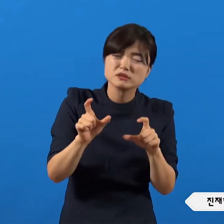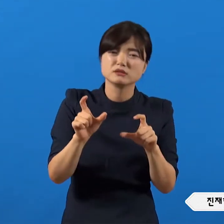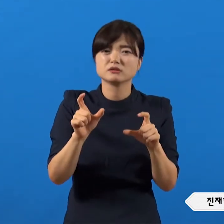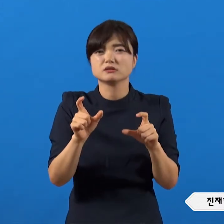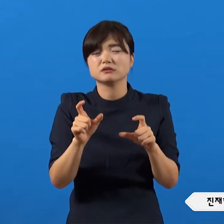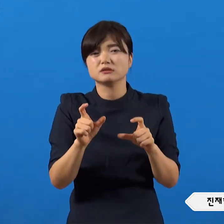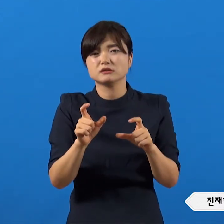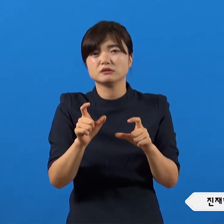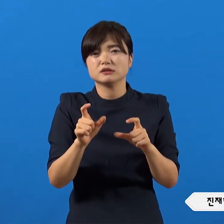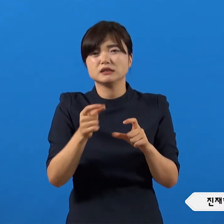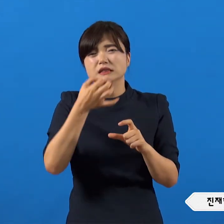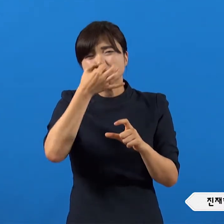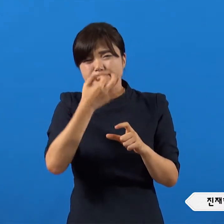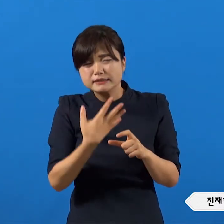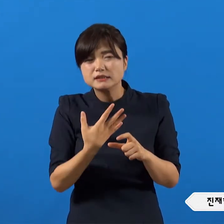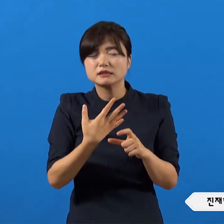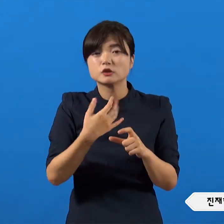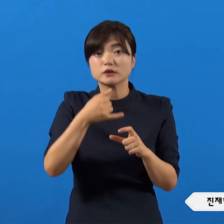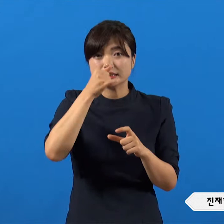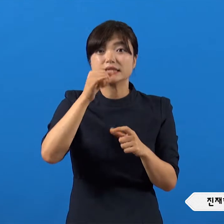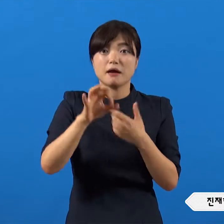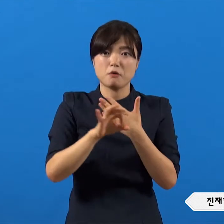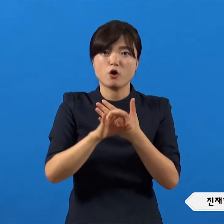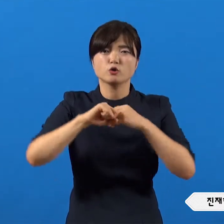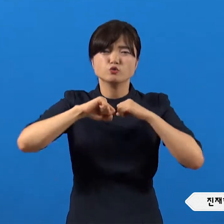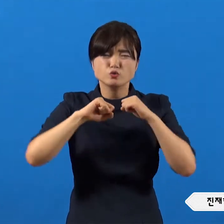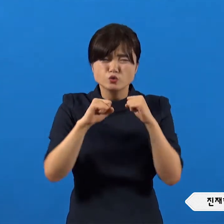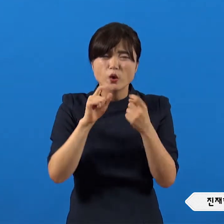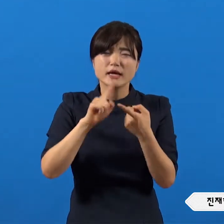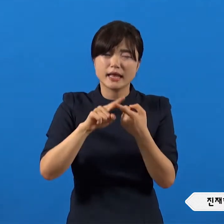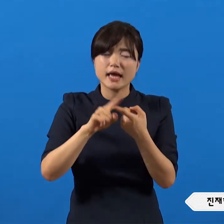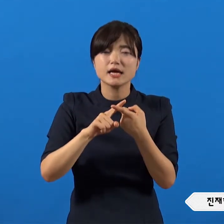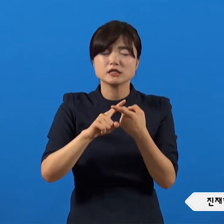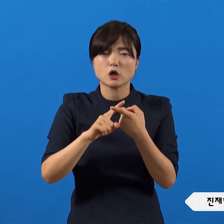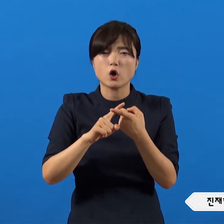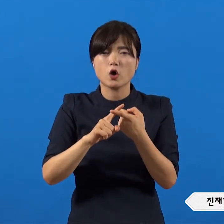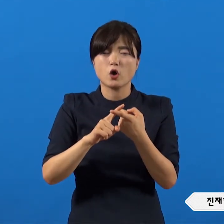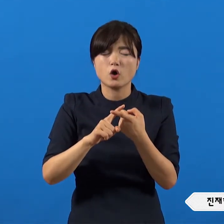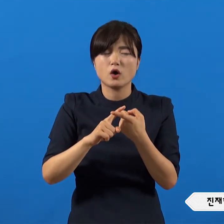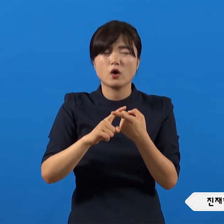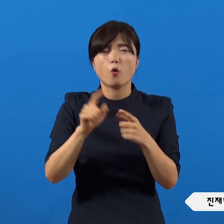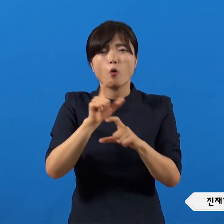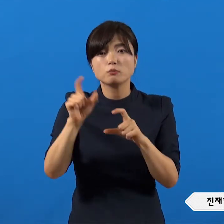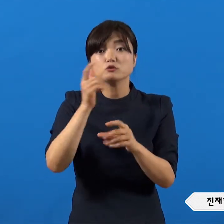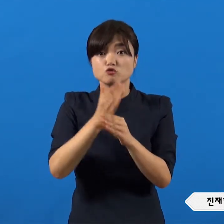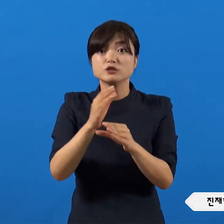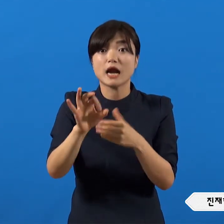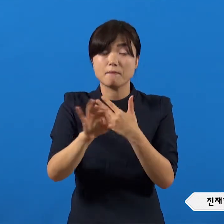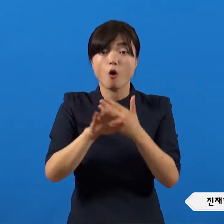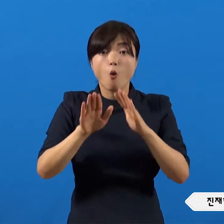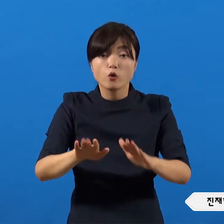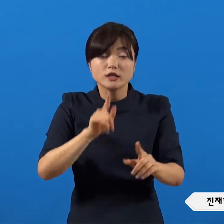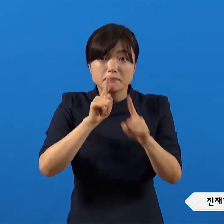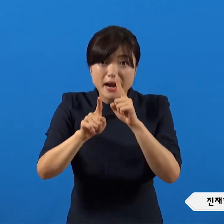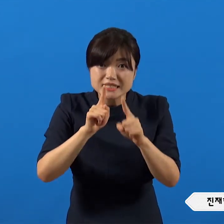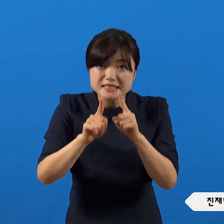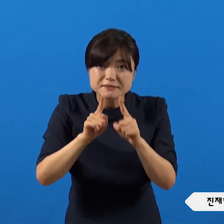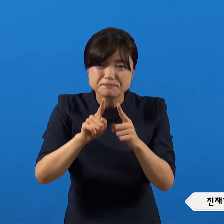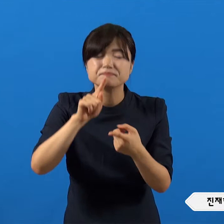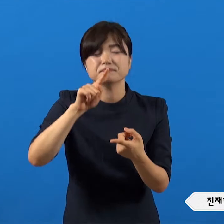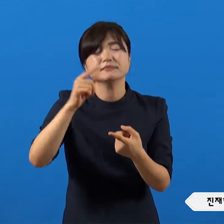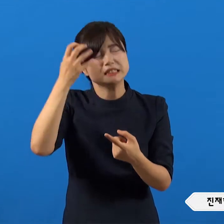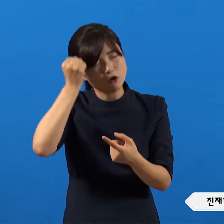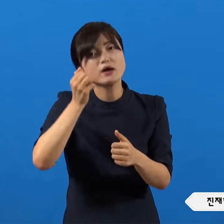있는 순종의 문제가 있다면 오늘 이 말씀을 기억하십시오. 그가 말씀하시는